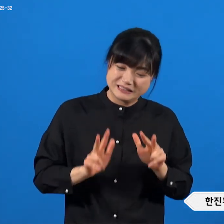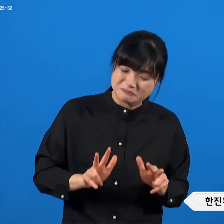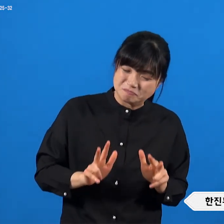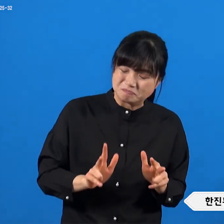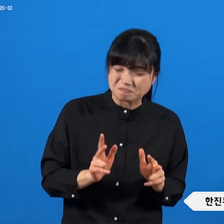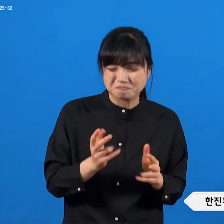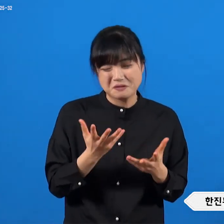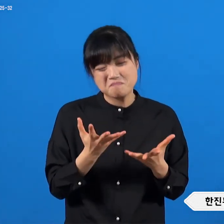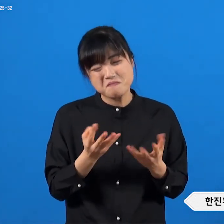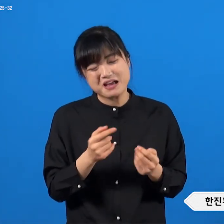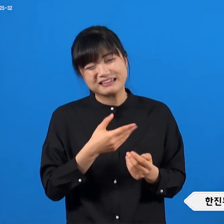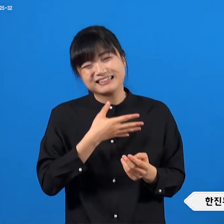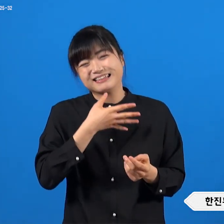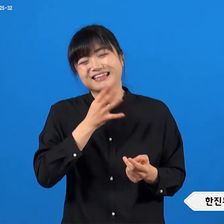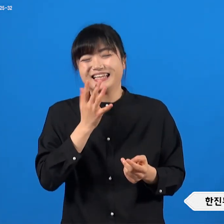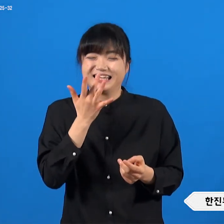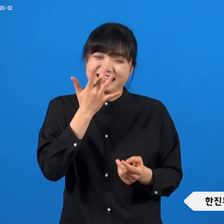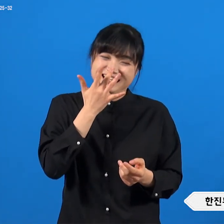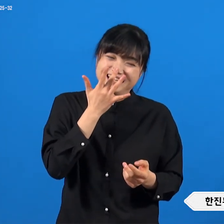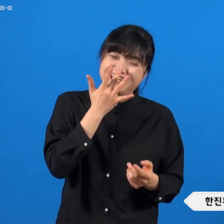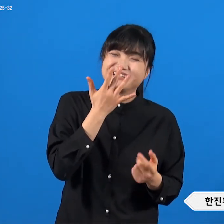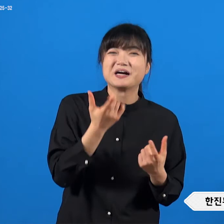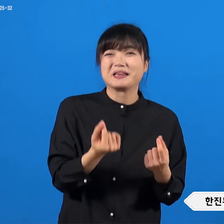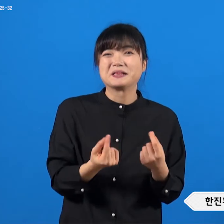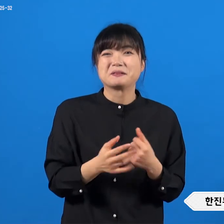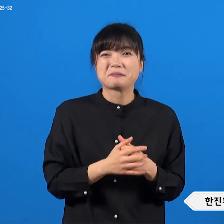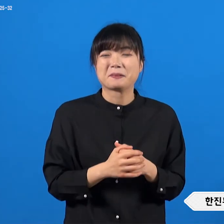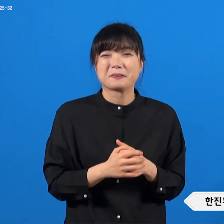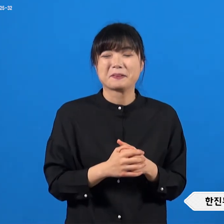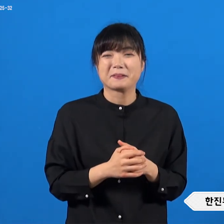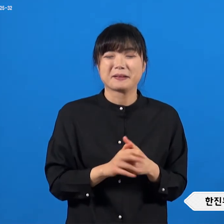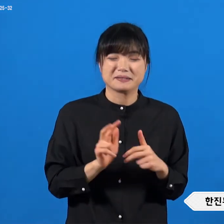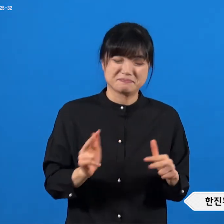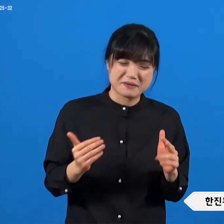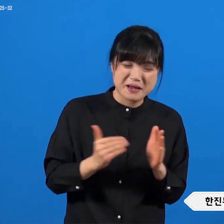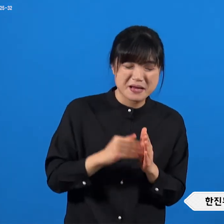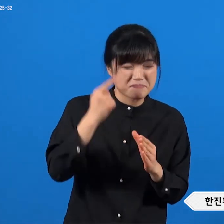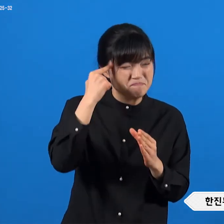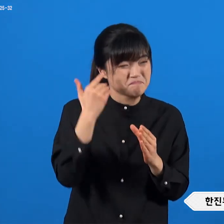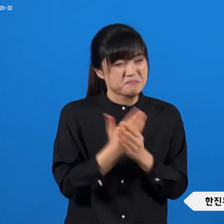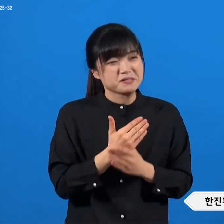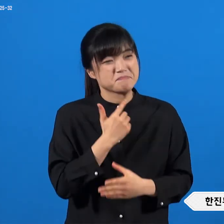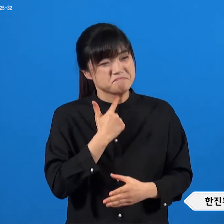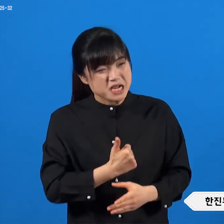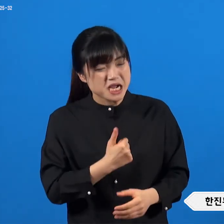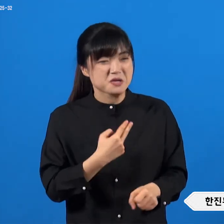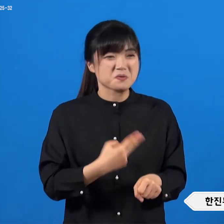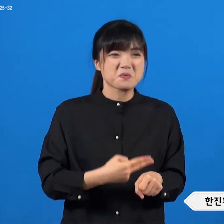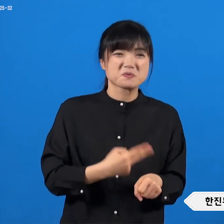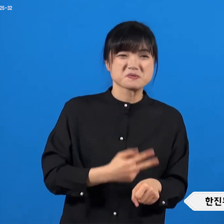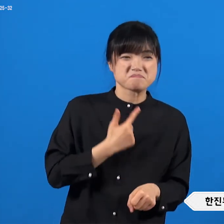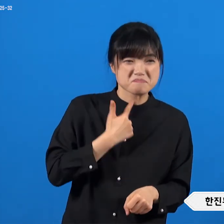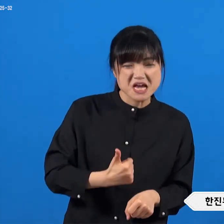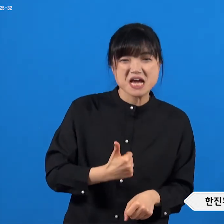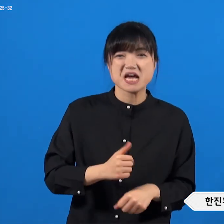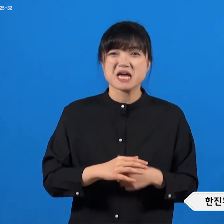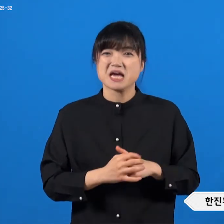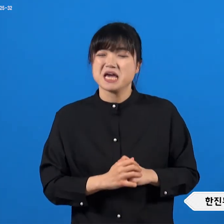지금은 많이 무디어졌습니다. 그동안에 박사도 해봤고 교수도